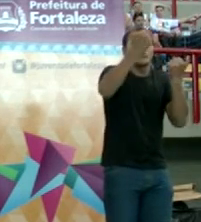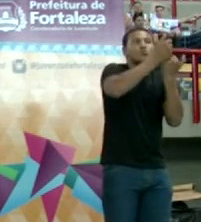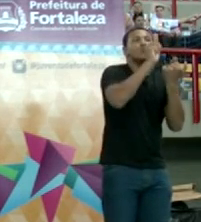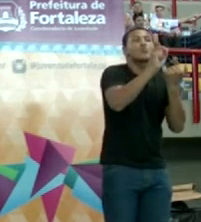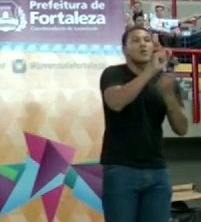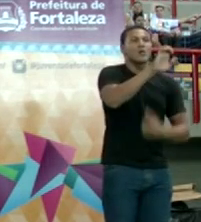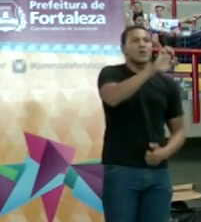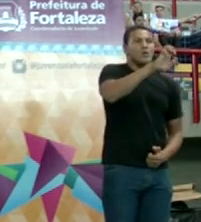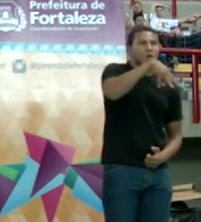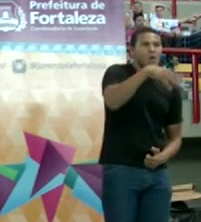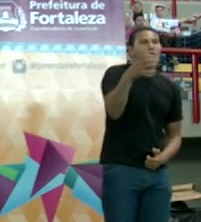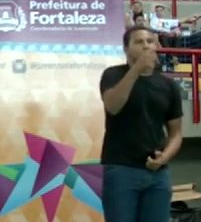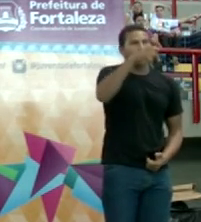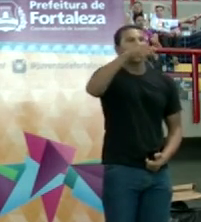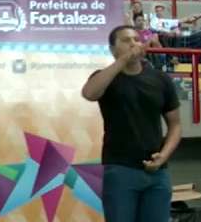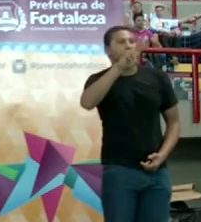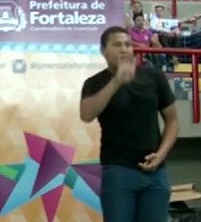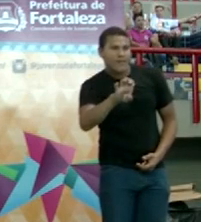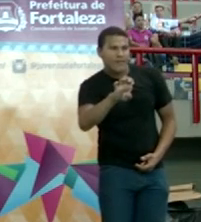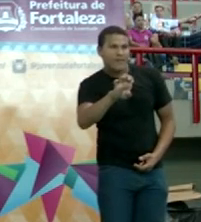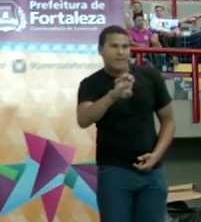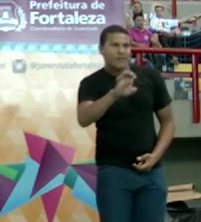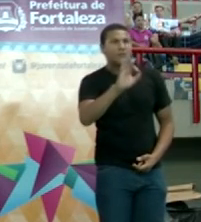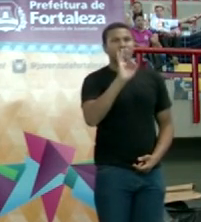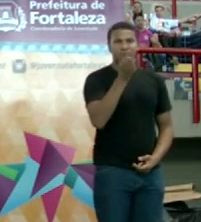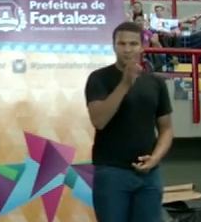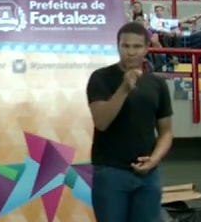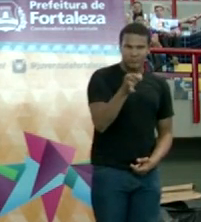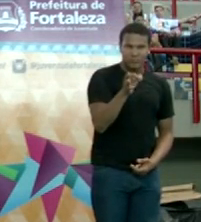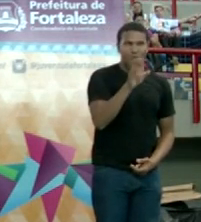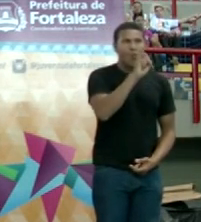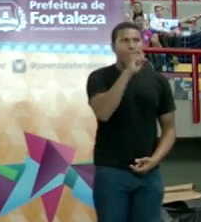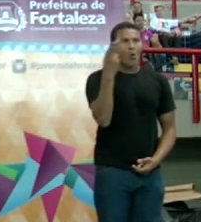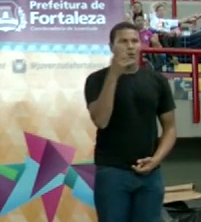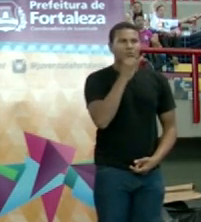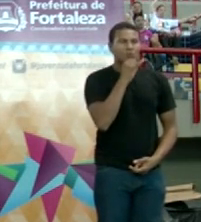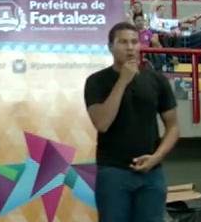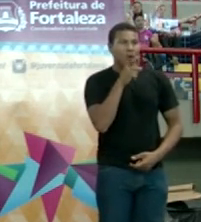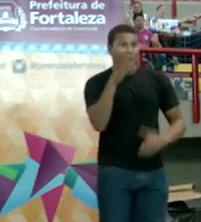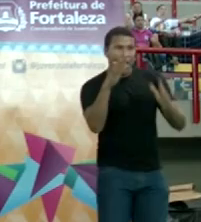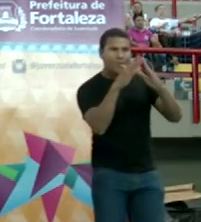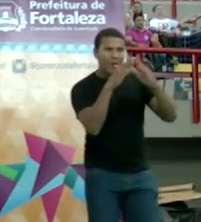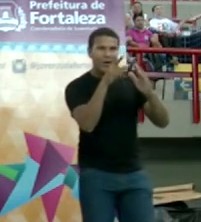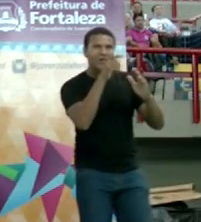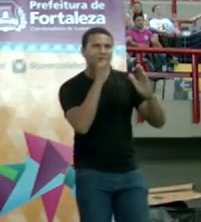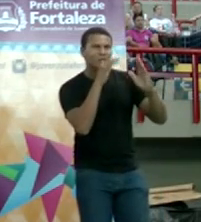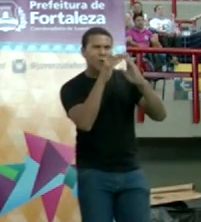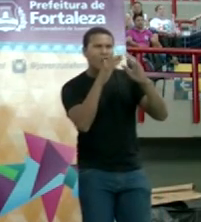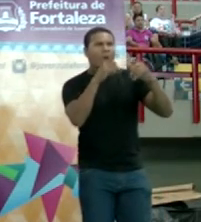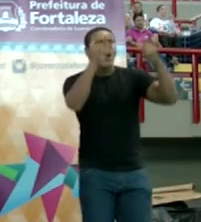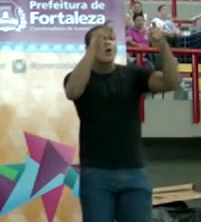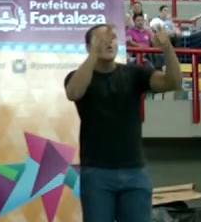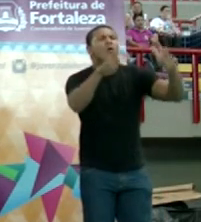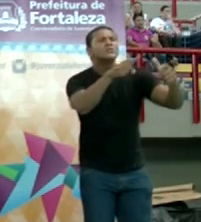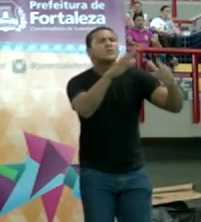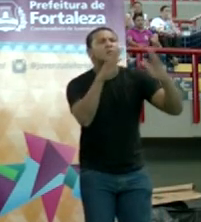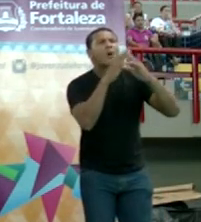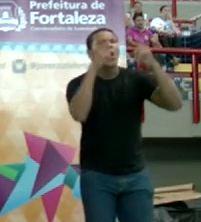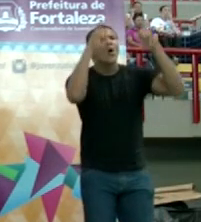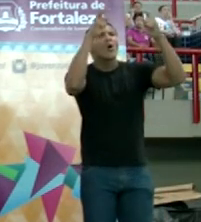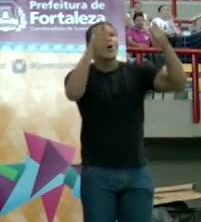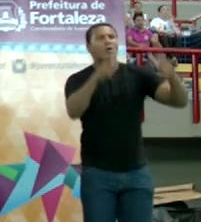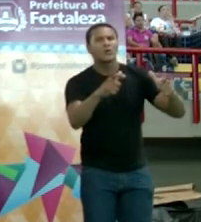lugar, sempre se lembre disso. Se eu dissesse onde você mora, que é o lugar em que você